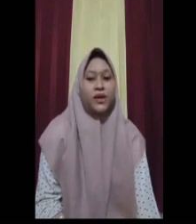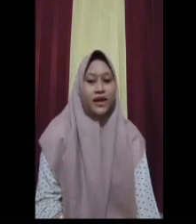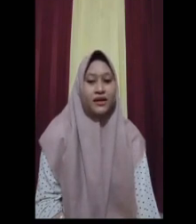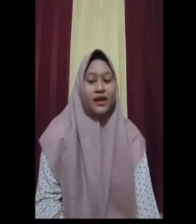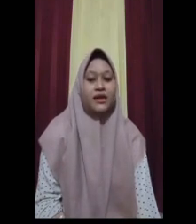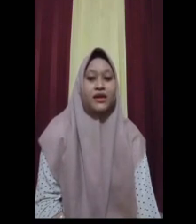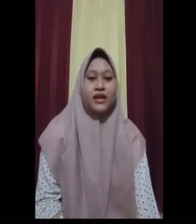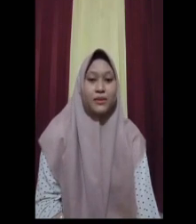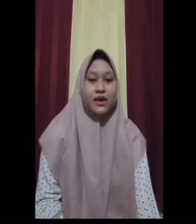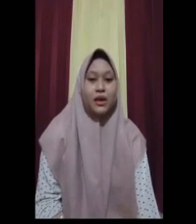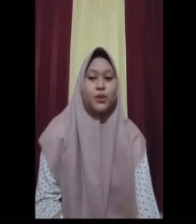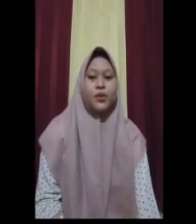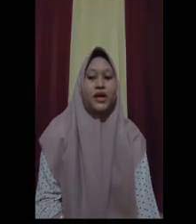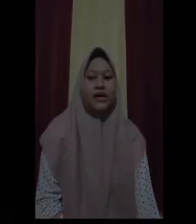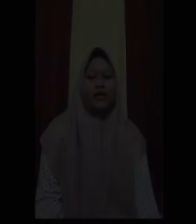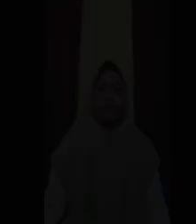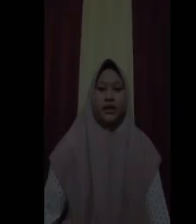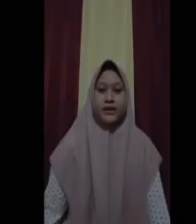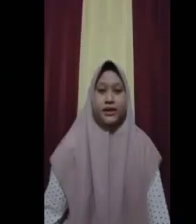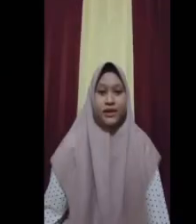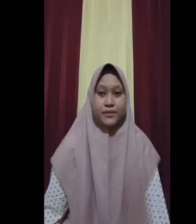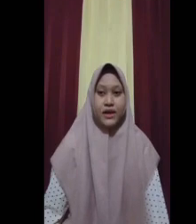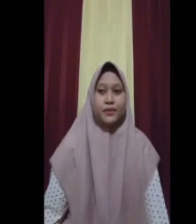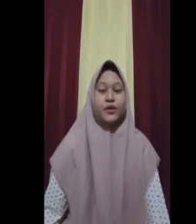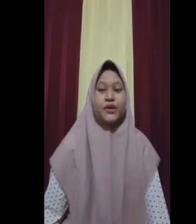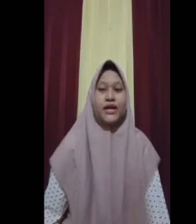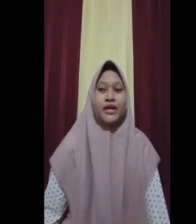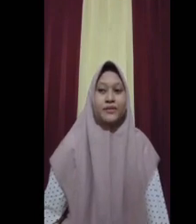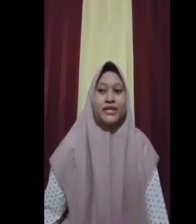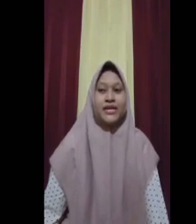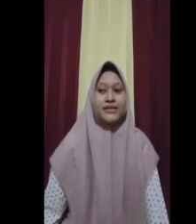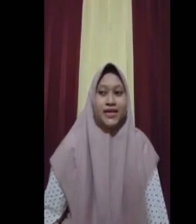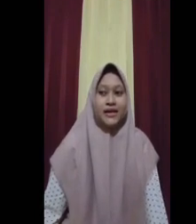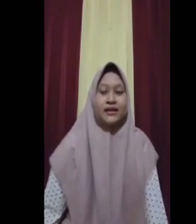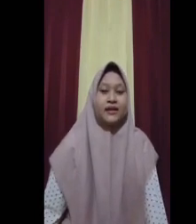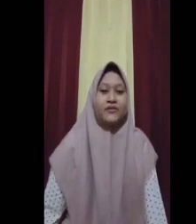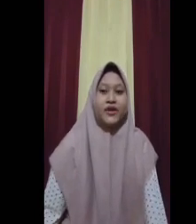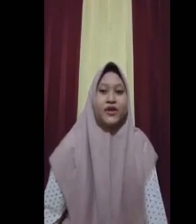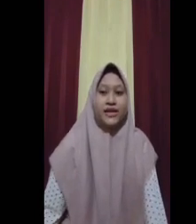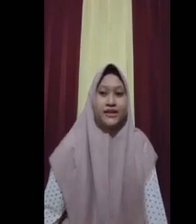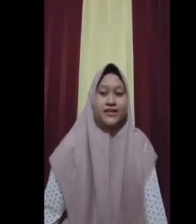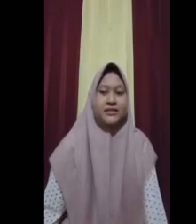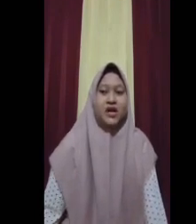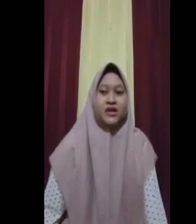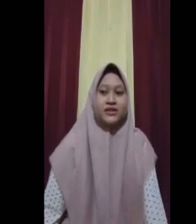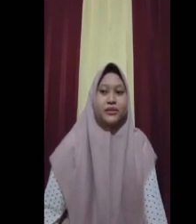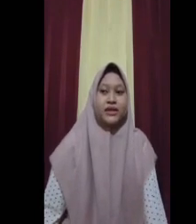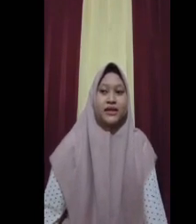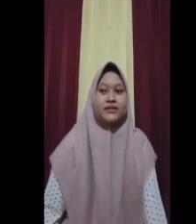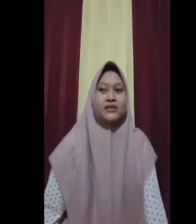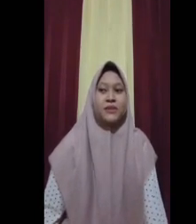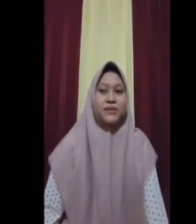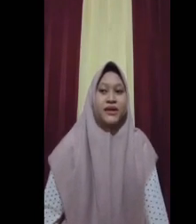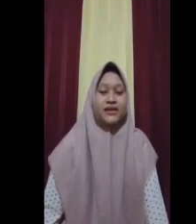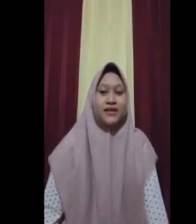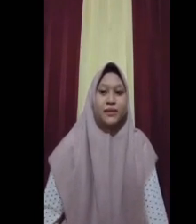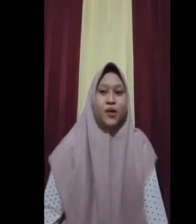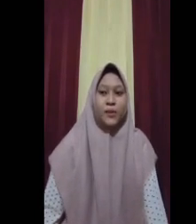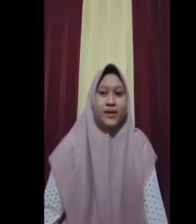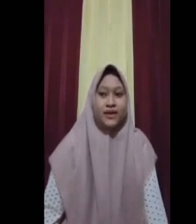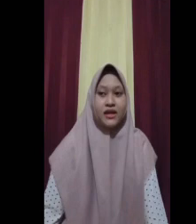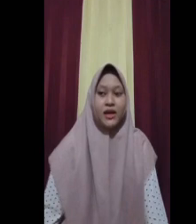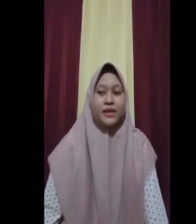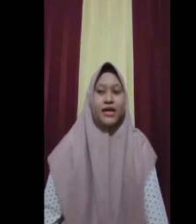kepada komunitas. Yang kelima, menggunakan hikmah dan akhlak. Dalam video tadi, Jacinda Arden menggunakan jilbab sebagai